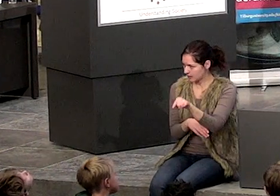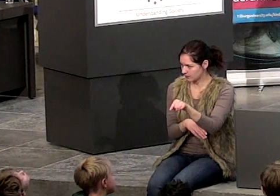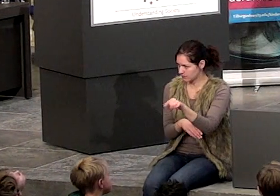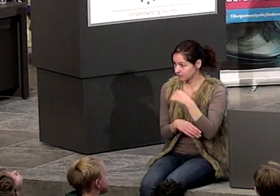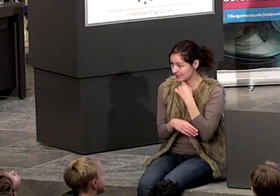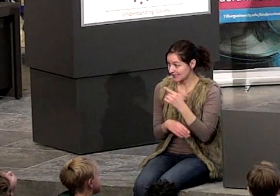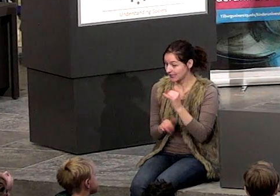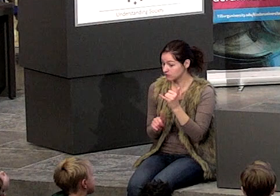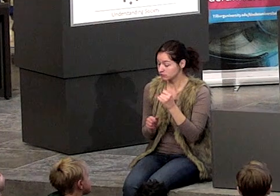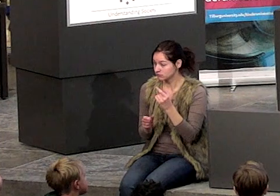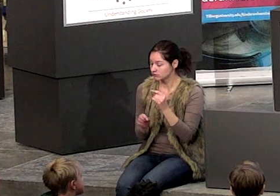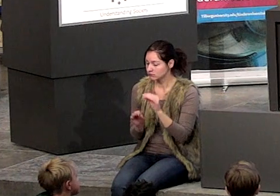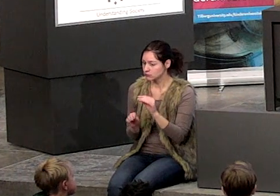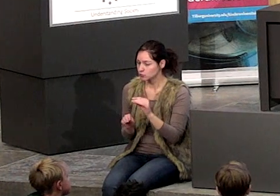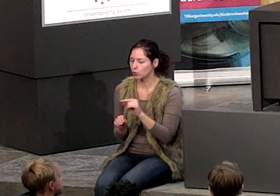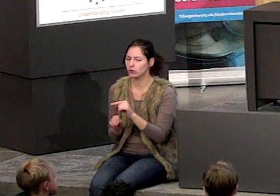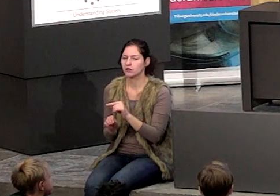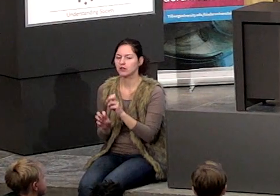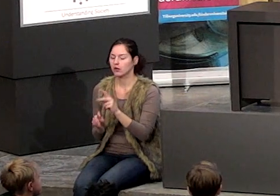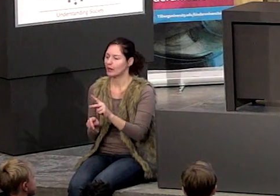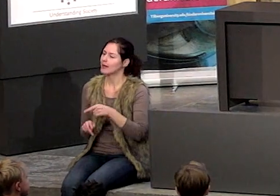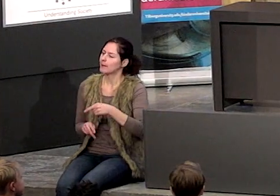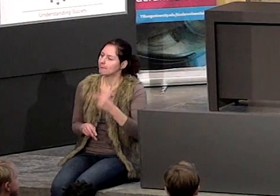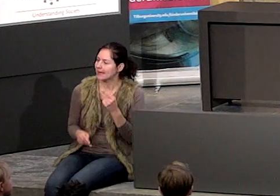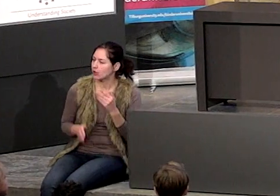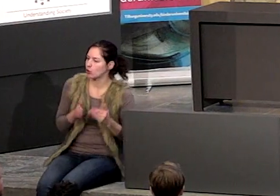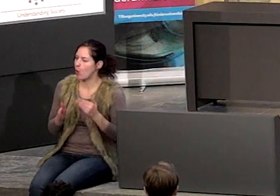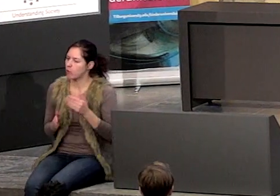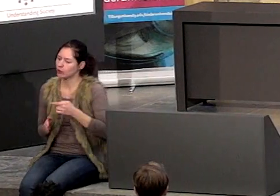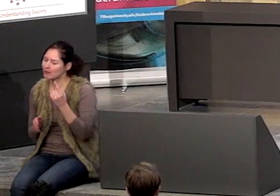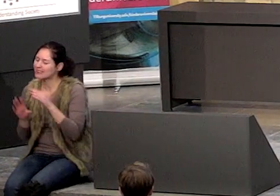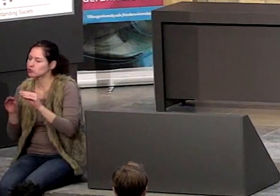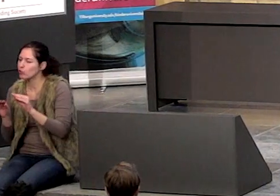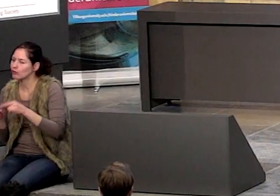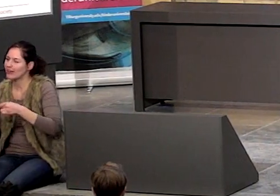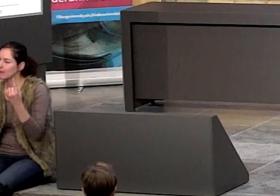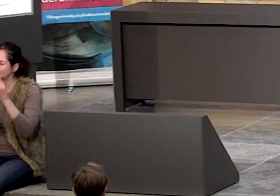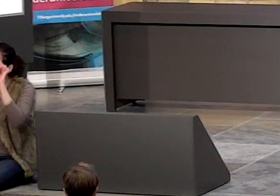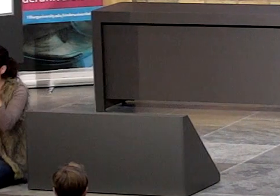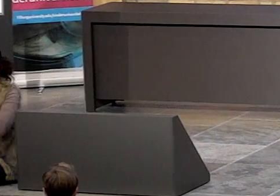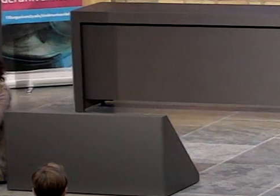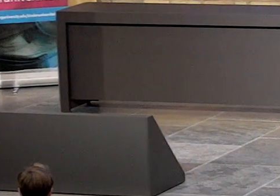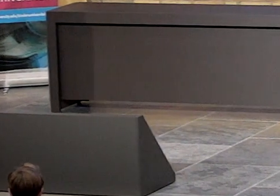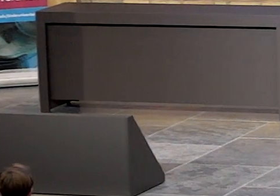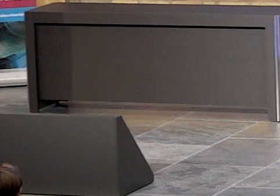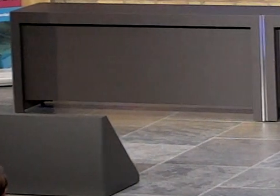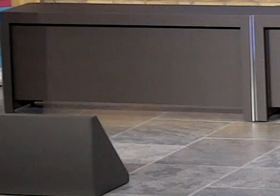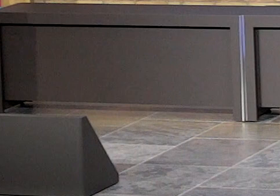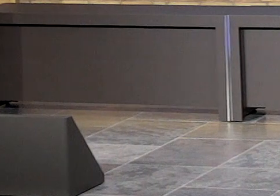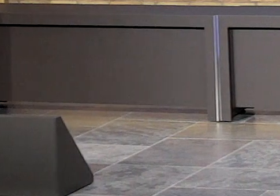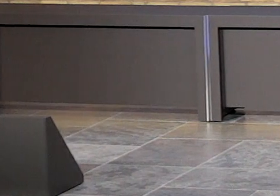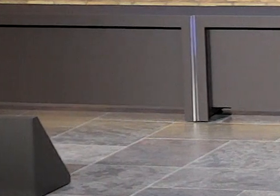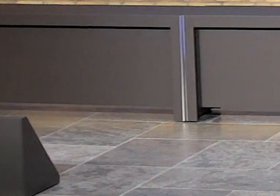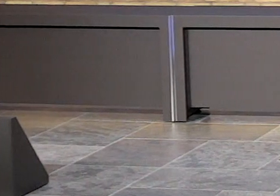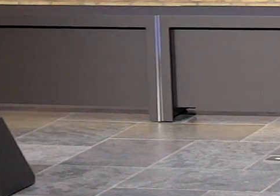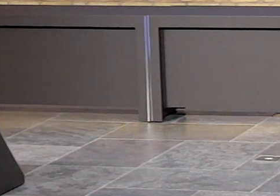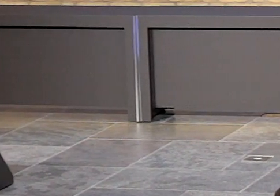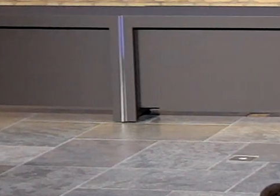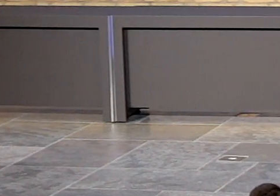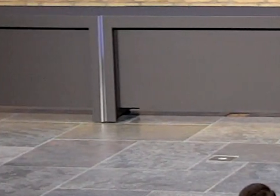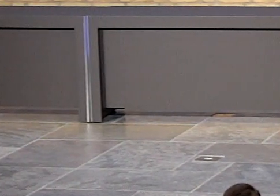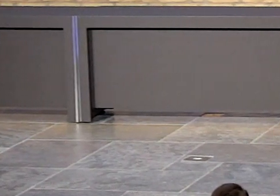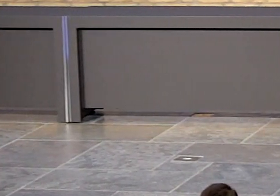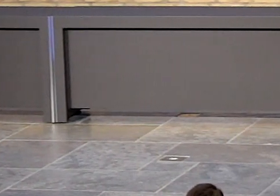pleiten, we zouden zeggen we gaan meer robots, meer software, meer slimme computers de klas inbrengen, ja, dan hebben we misschien toch wat minder